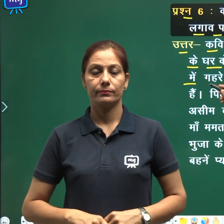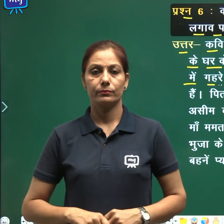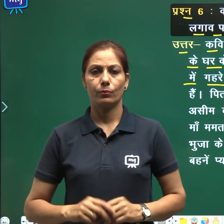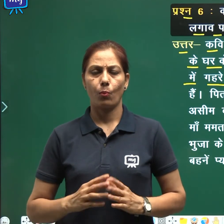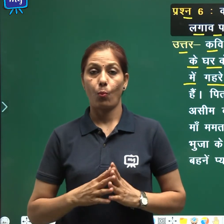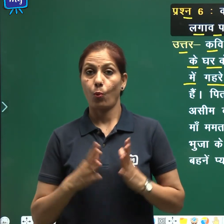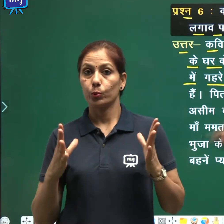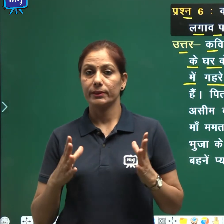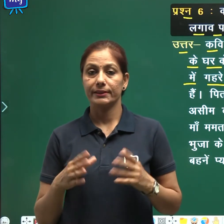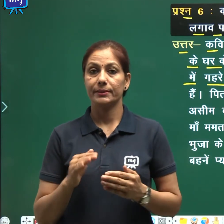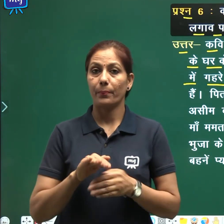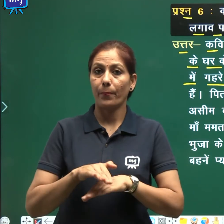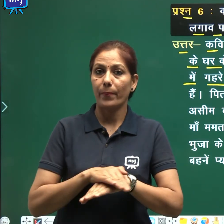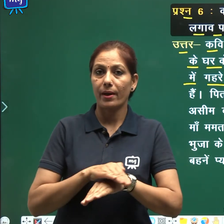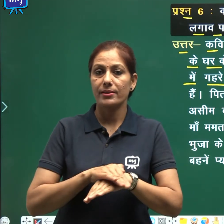गहरे प्रेम से